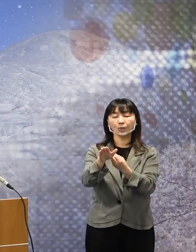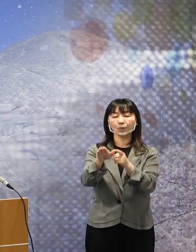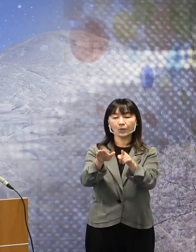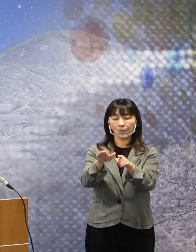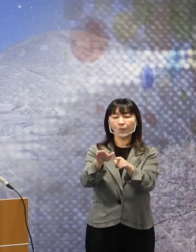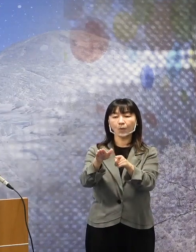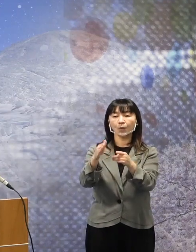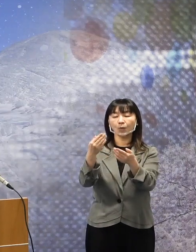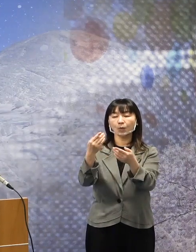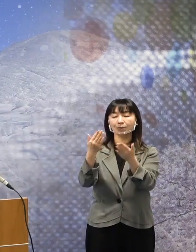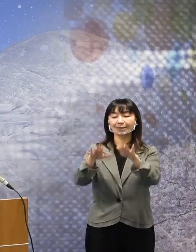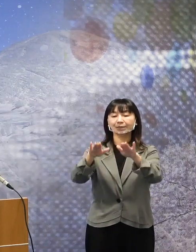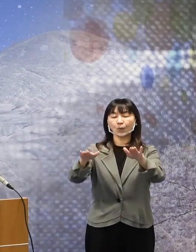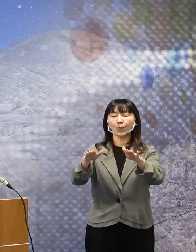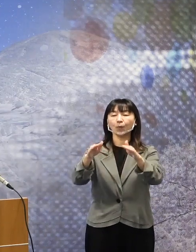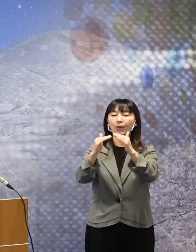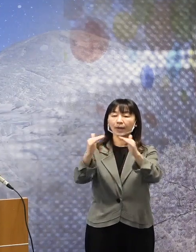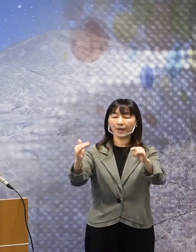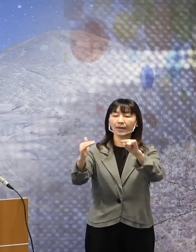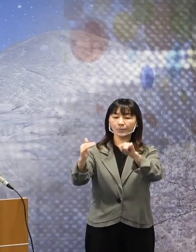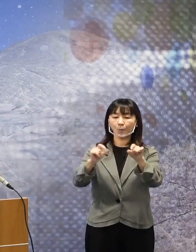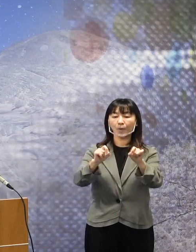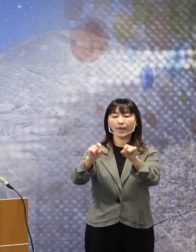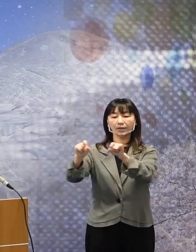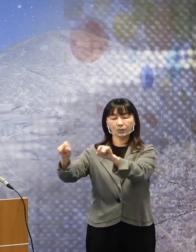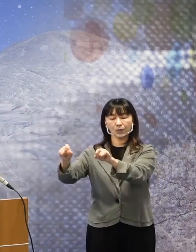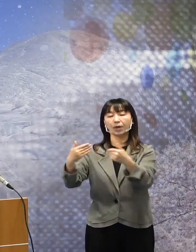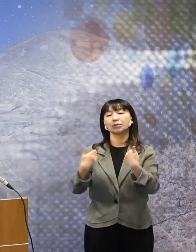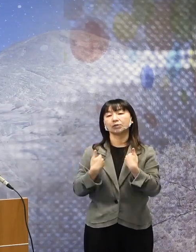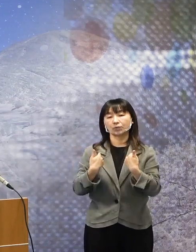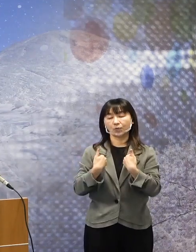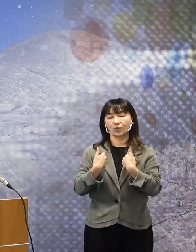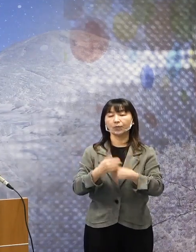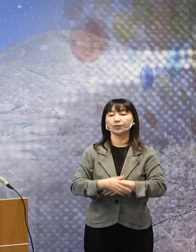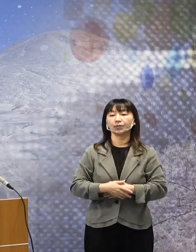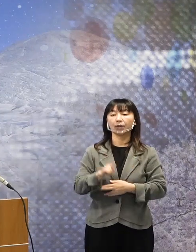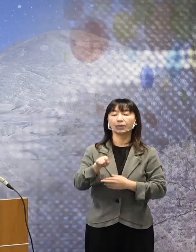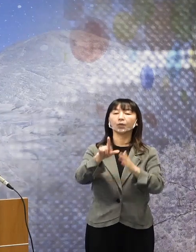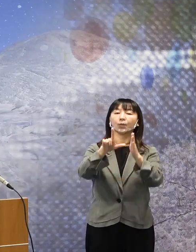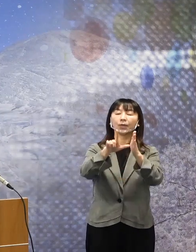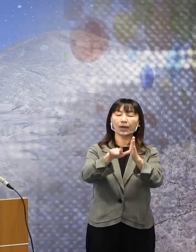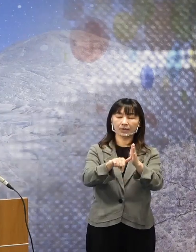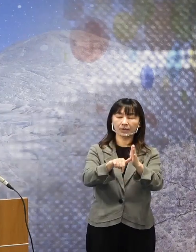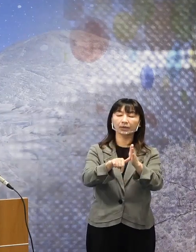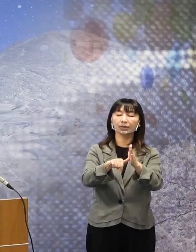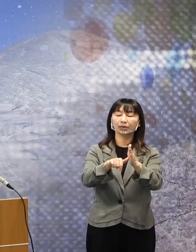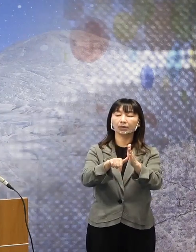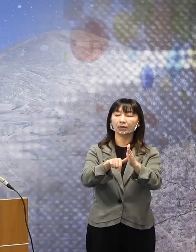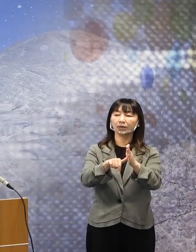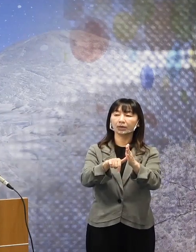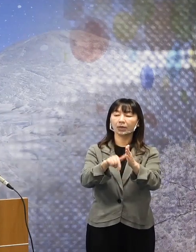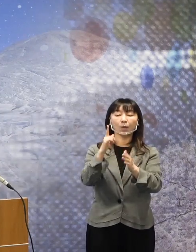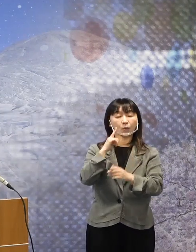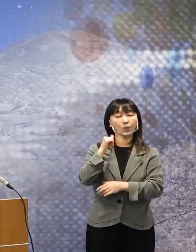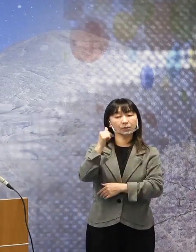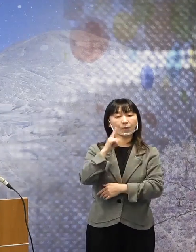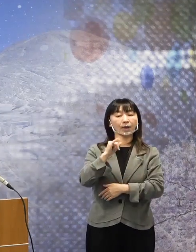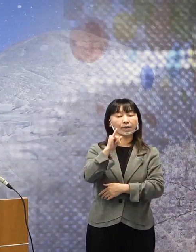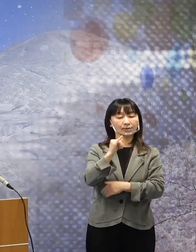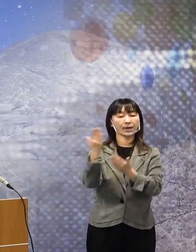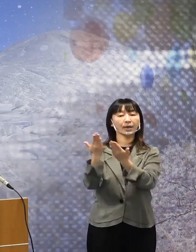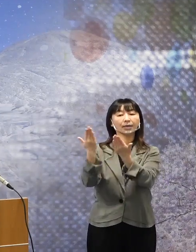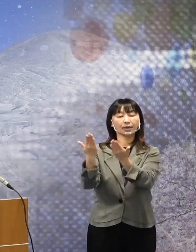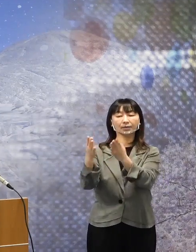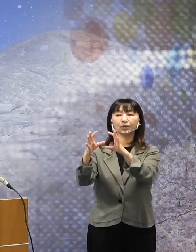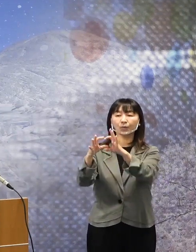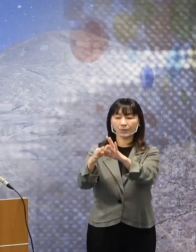長しなければいけませんので、しっかり延長して、例えばそうした場合にどうしてもお父様お母様働いているので、